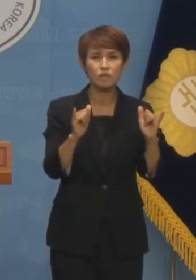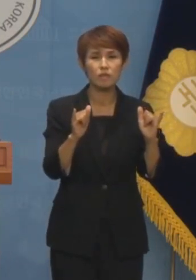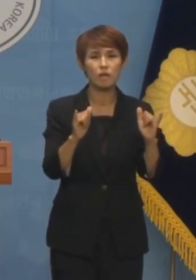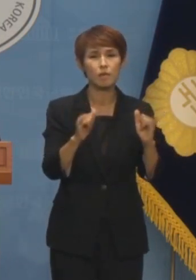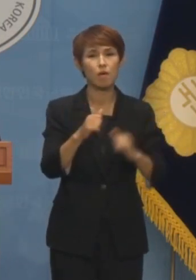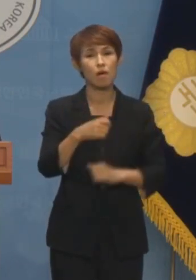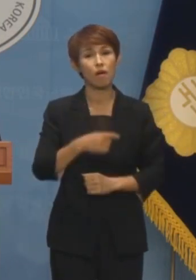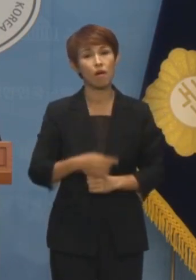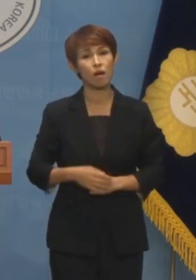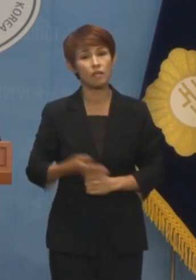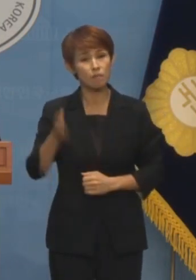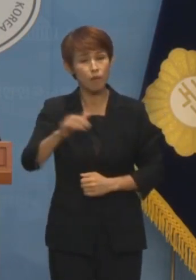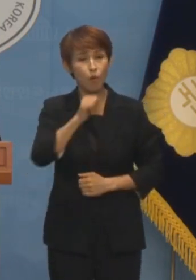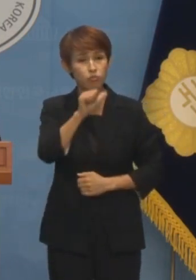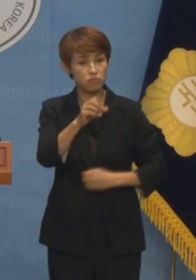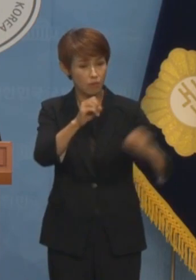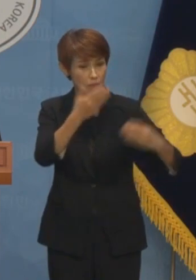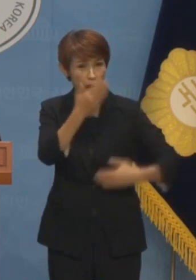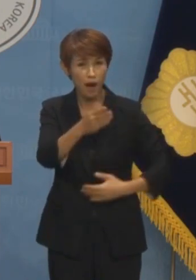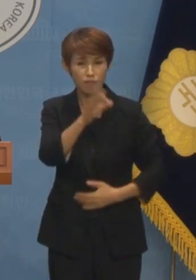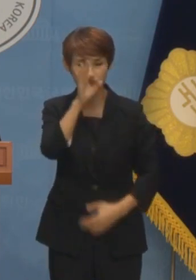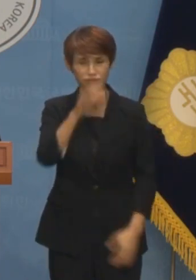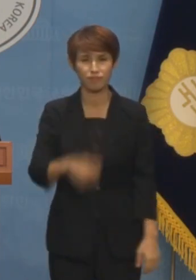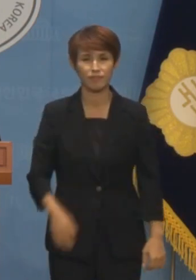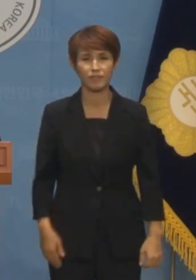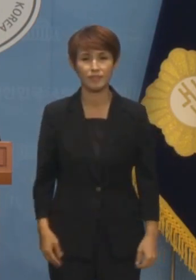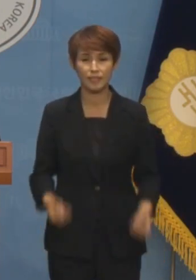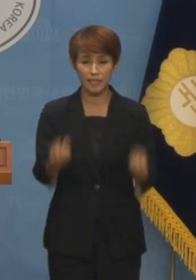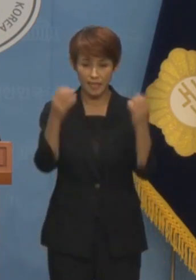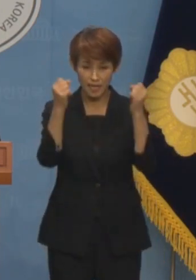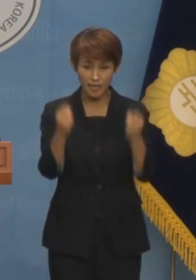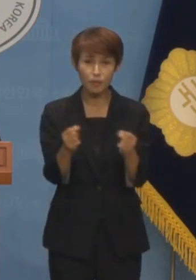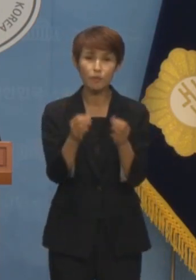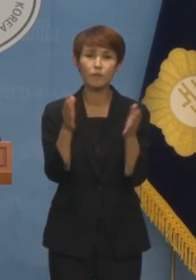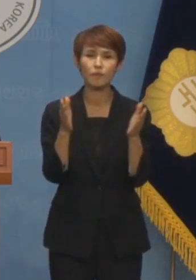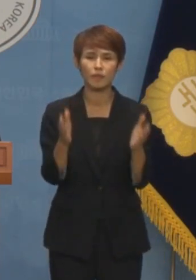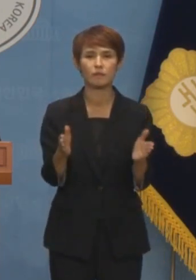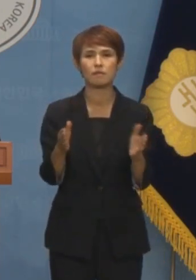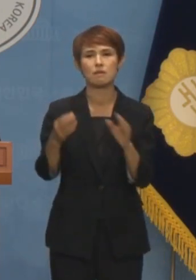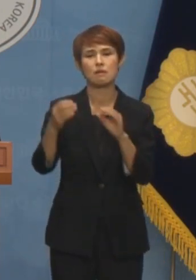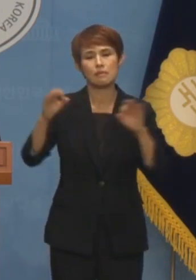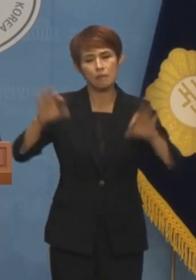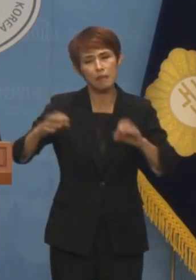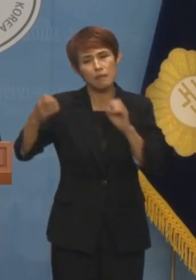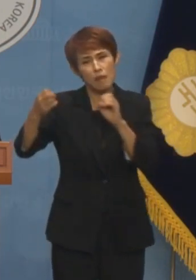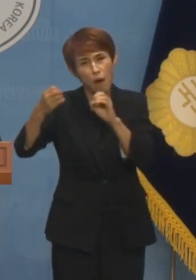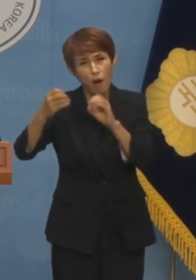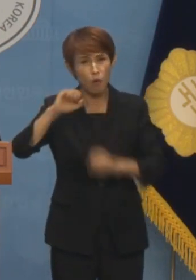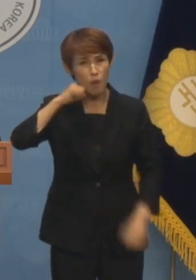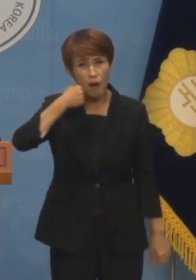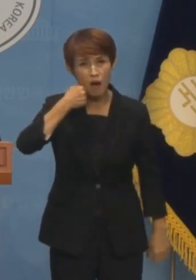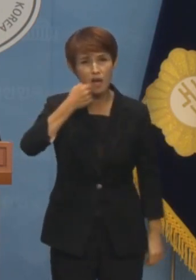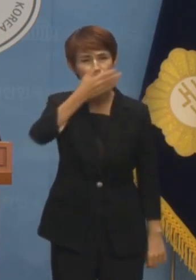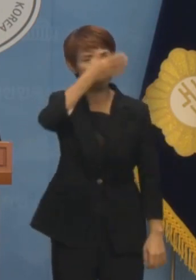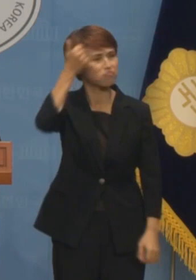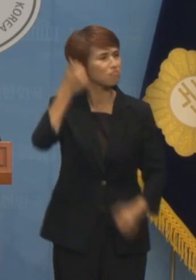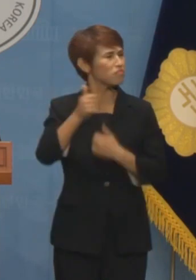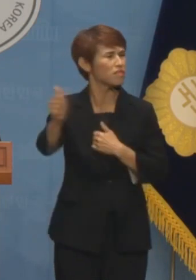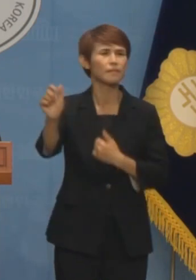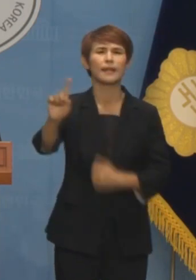힘듭니다. 그날 행사장에 머무는 동안 잠시 대화가 그렇게 어려웠던